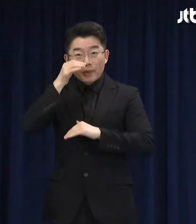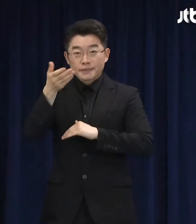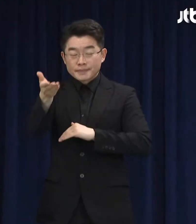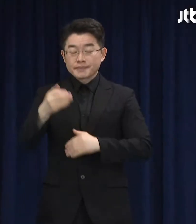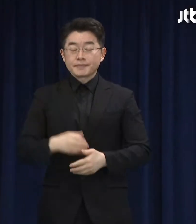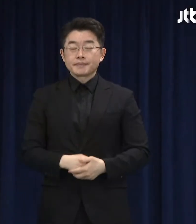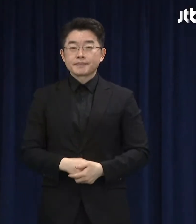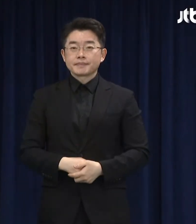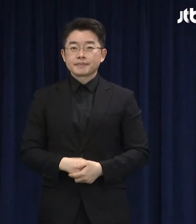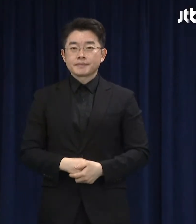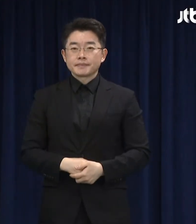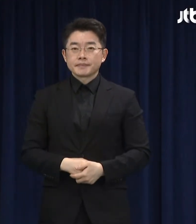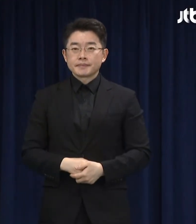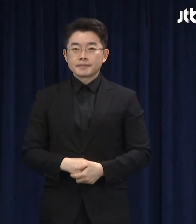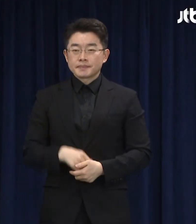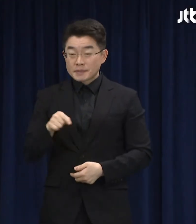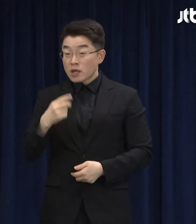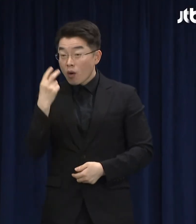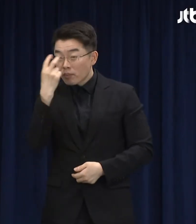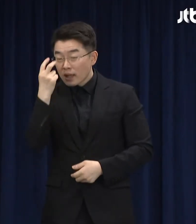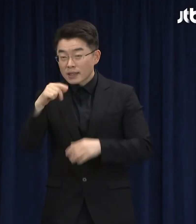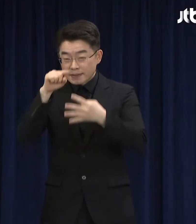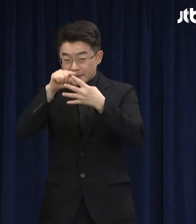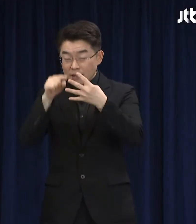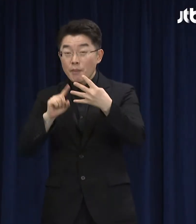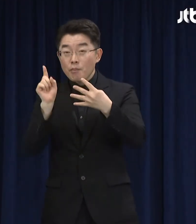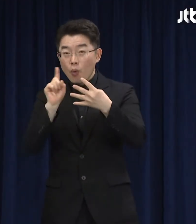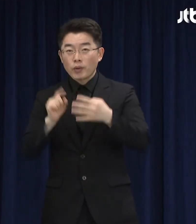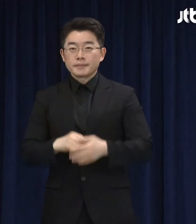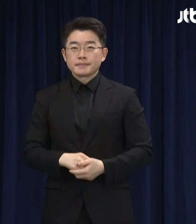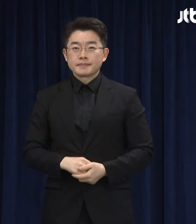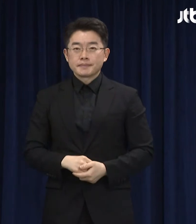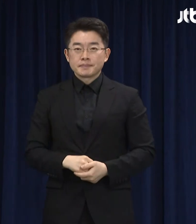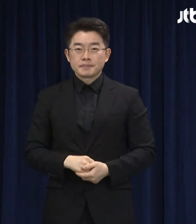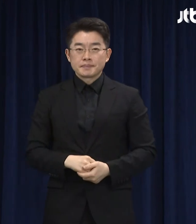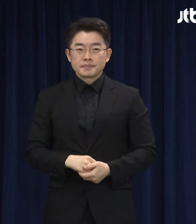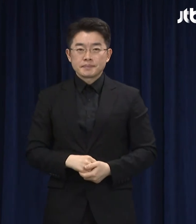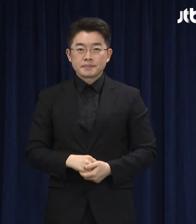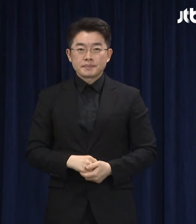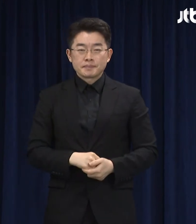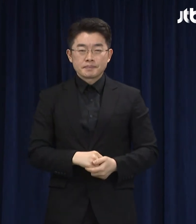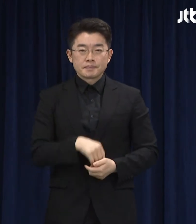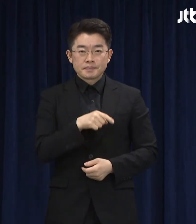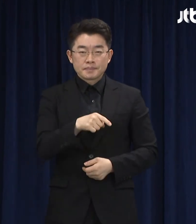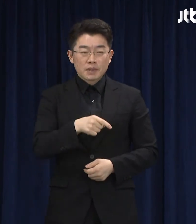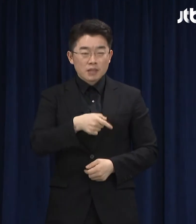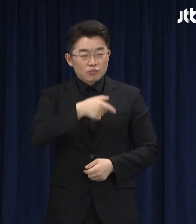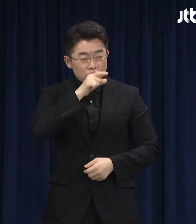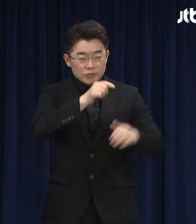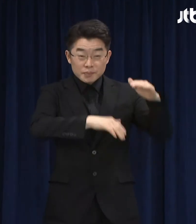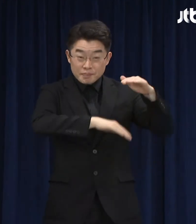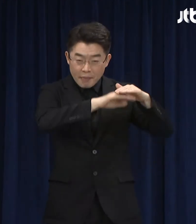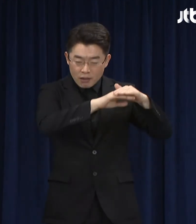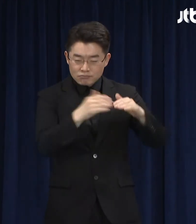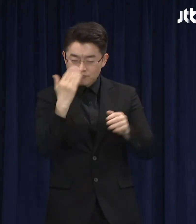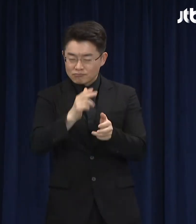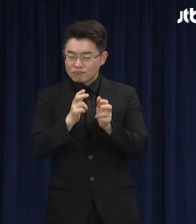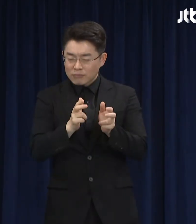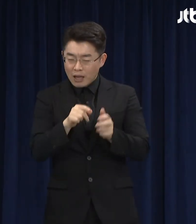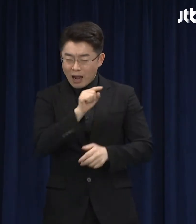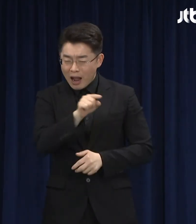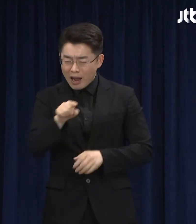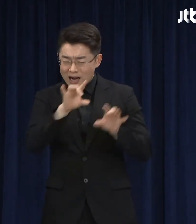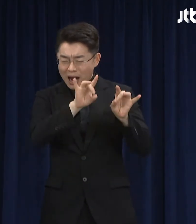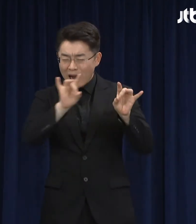중앙감시 제어실의 점검 항목은 각 설비들의 동작 상태를 제대로 모니터링하고 이상